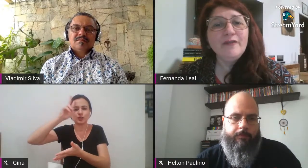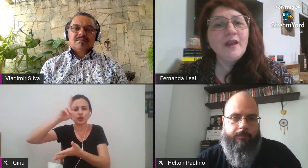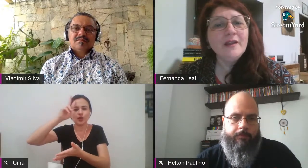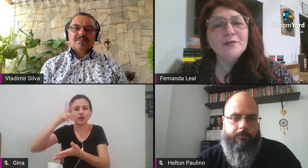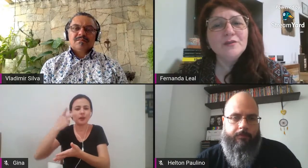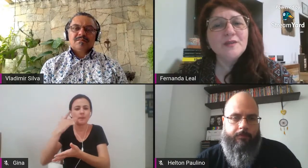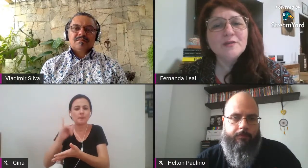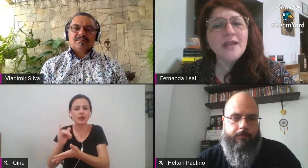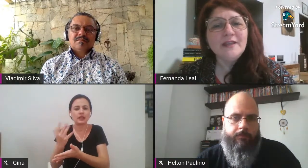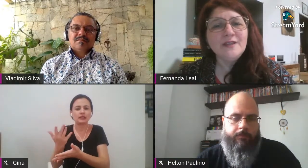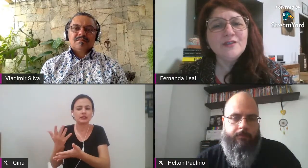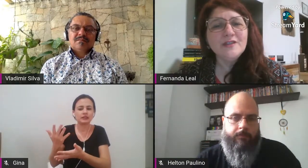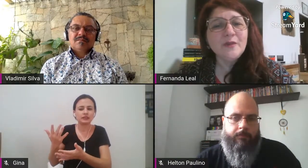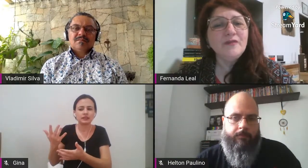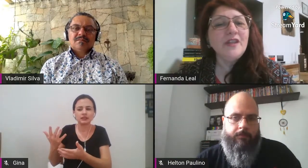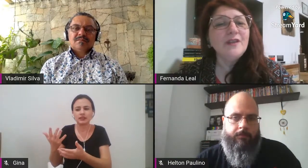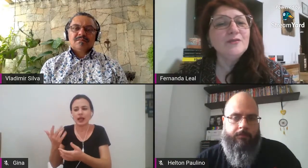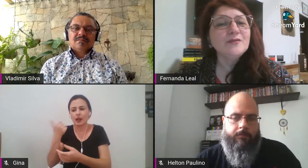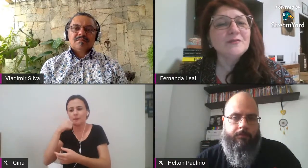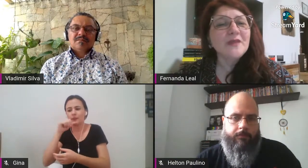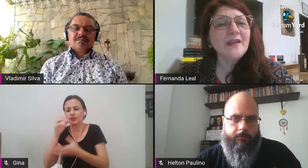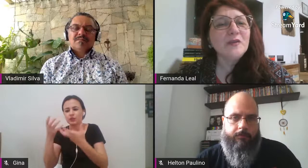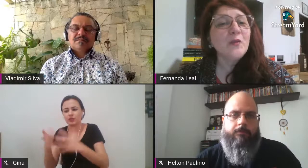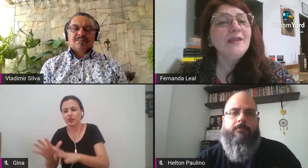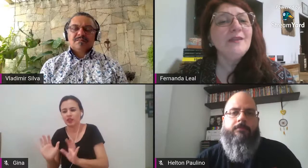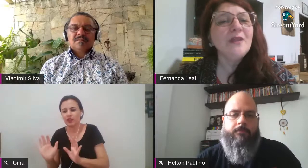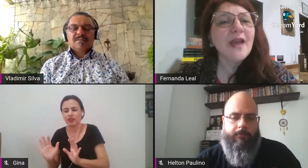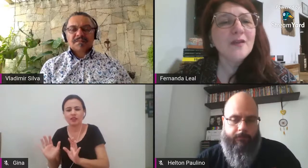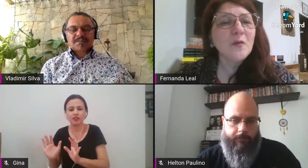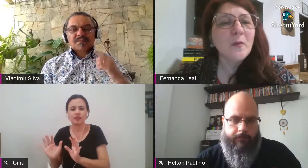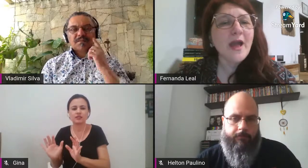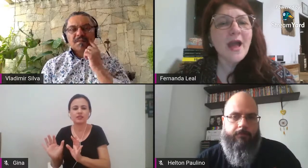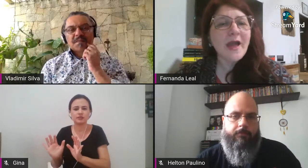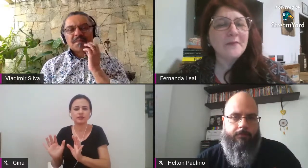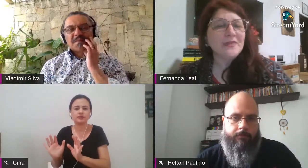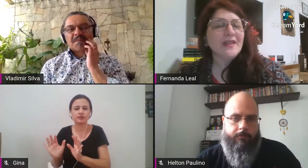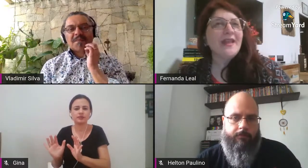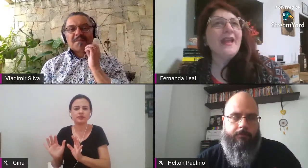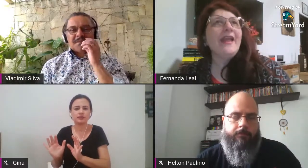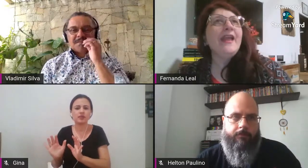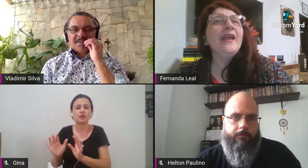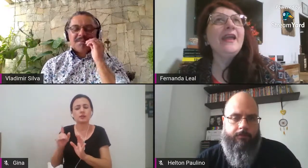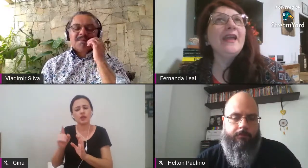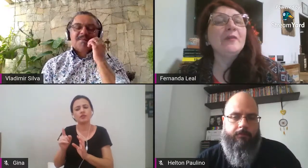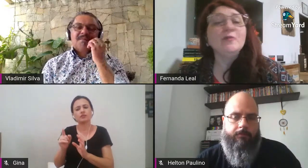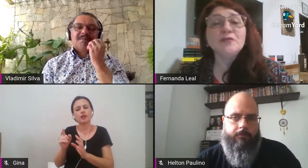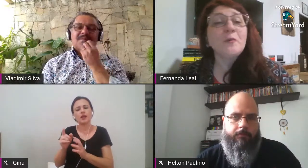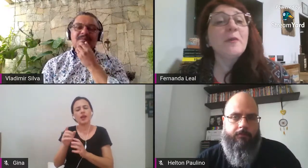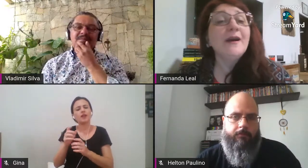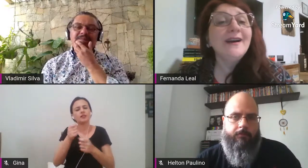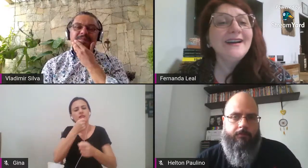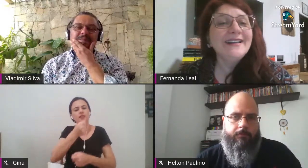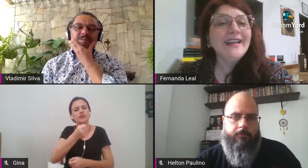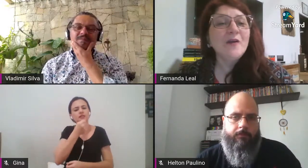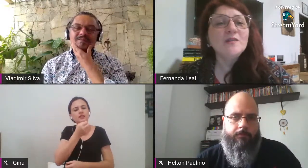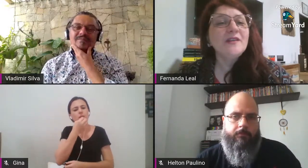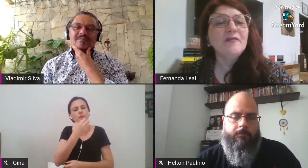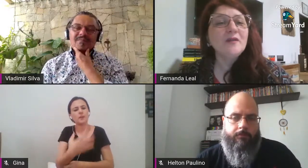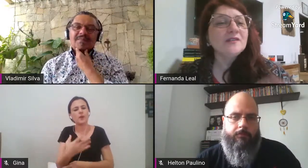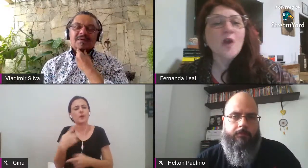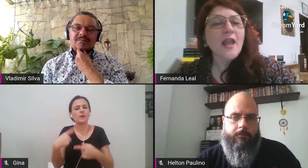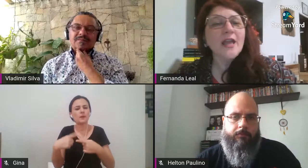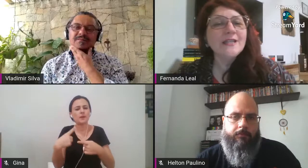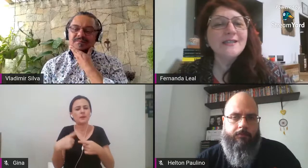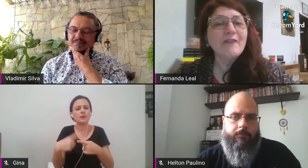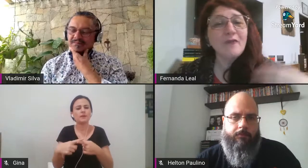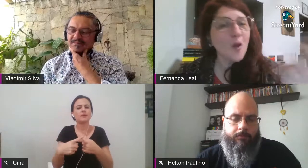foi ele falando dos seus artistas preferidos, né? De uma intimidade com Bach, com Chopin, né? Como se ele